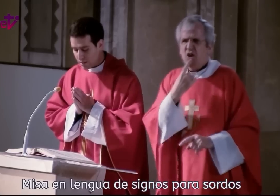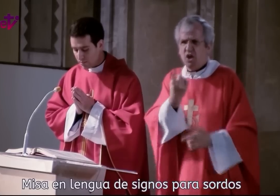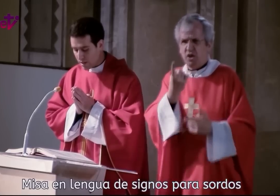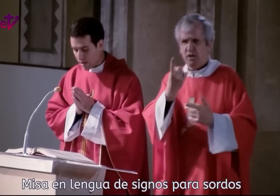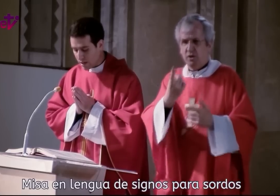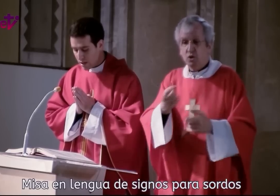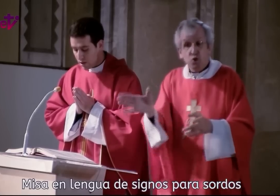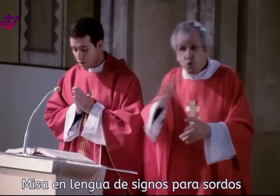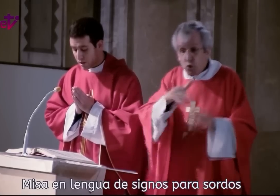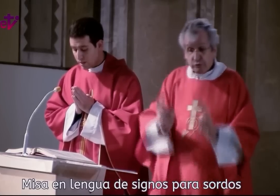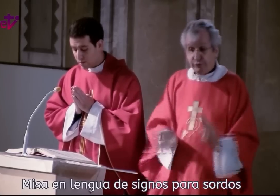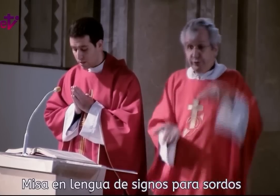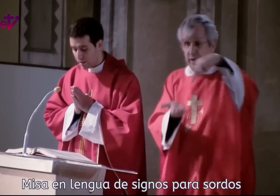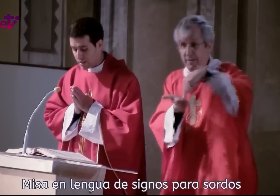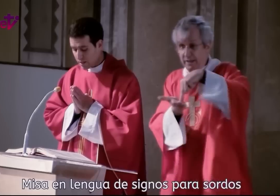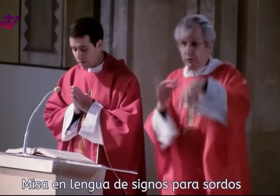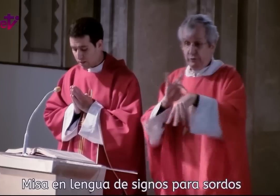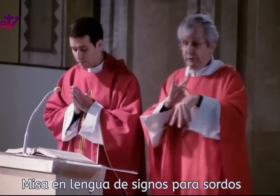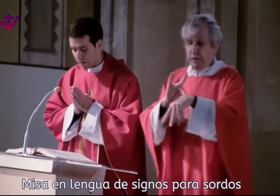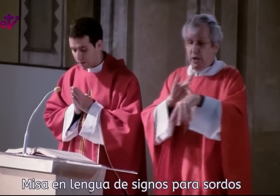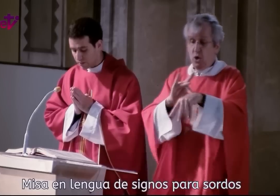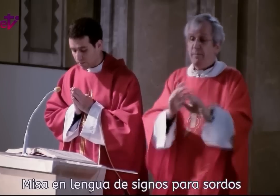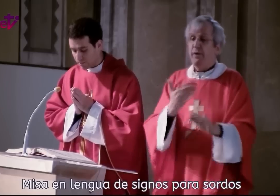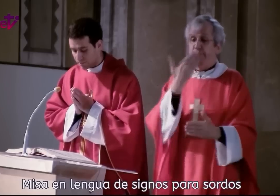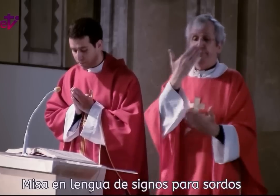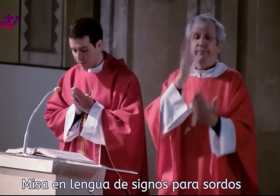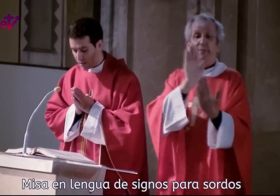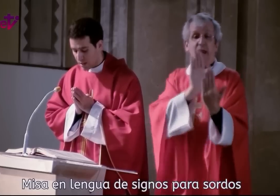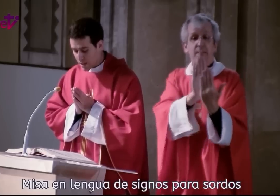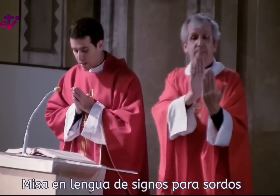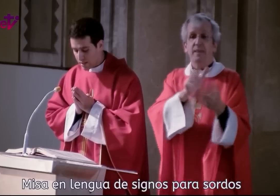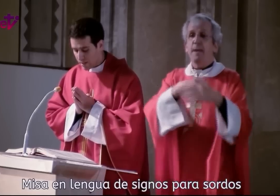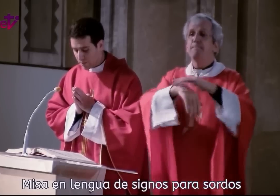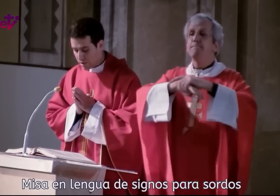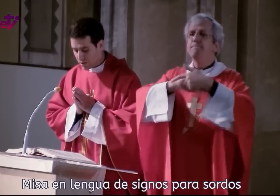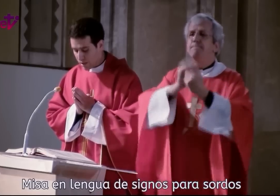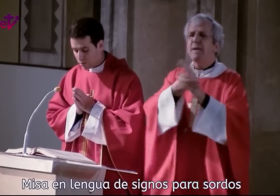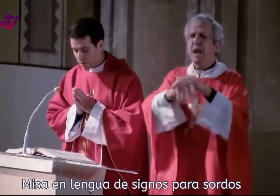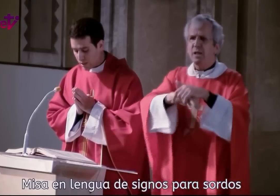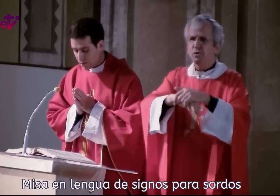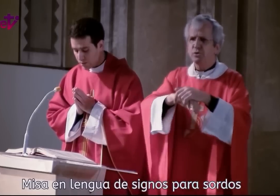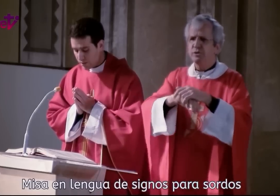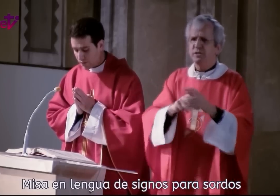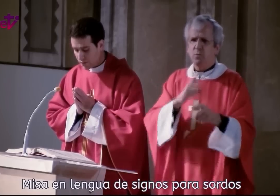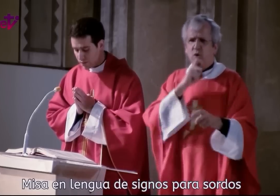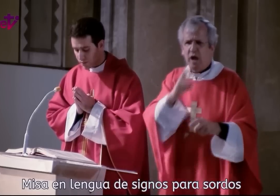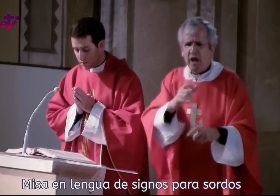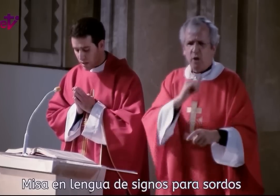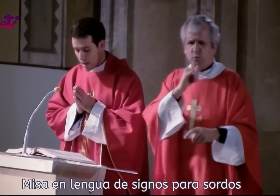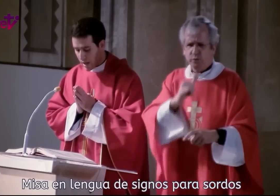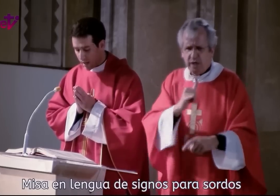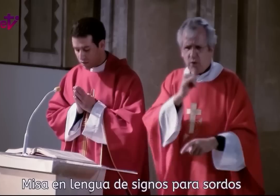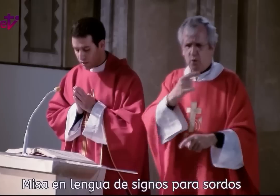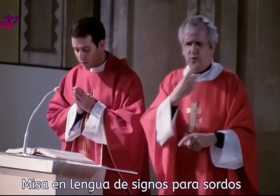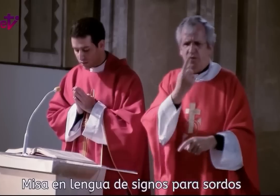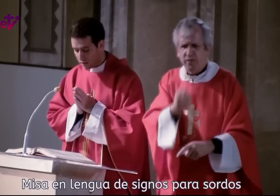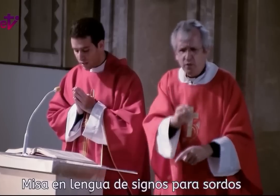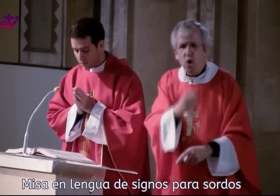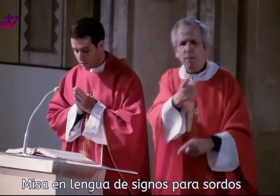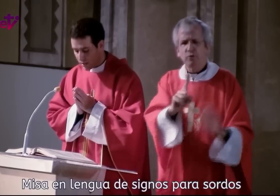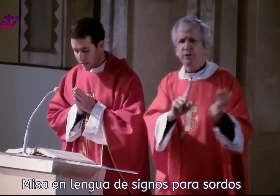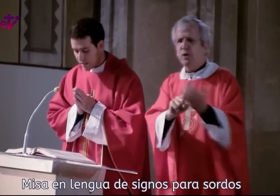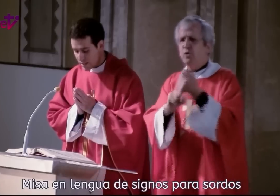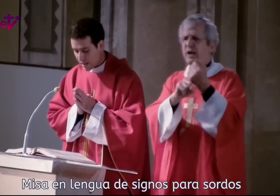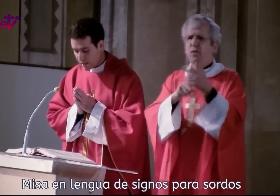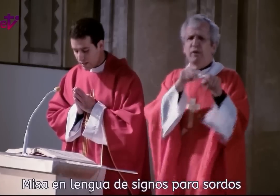toda la asamblea, lo llevaron a presencia de Pilato. Y se pusieron a acusarlo, diciendo: hemos